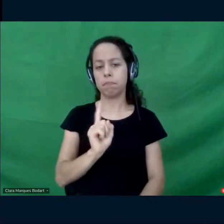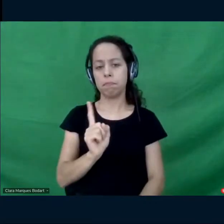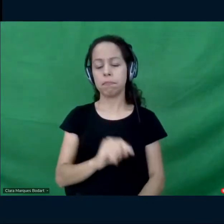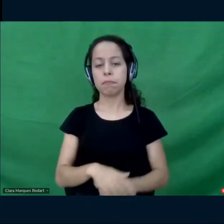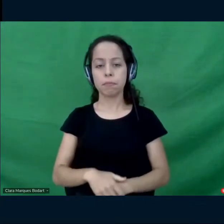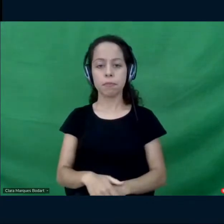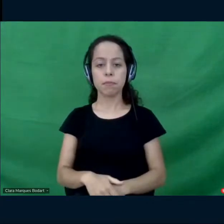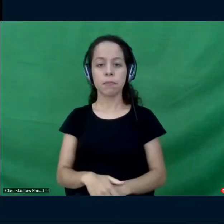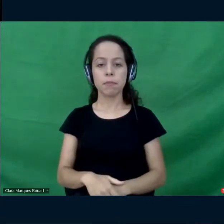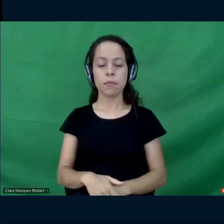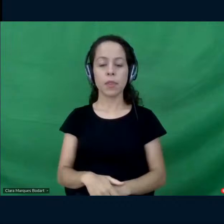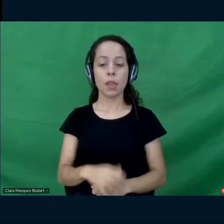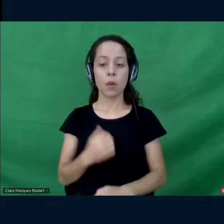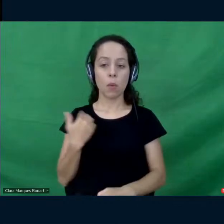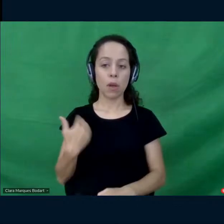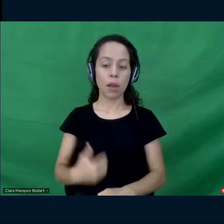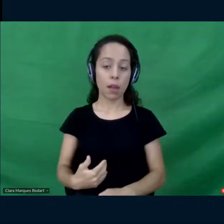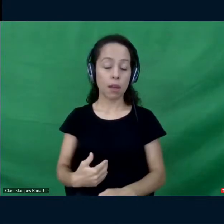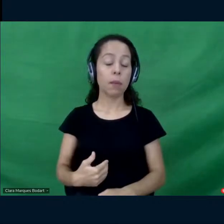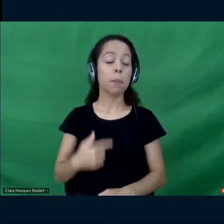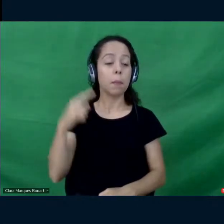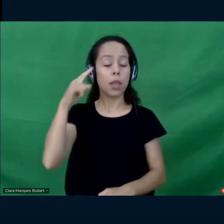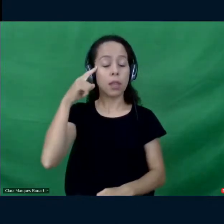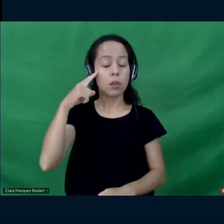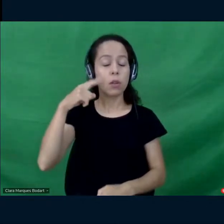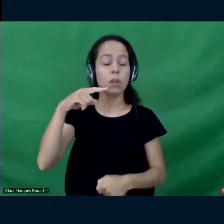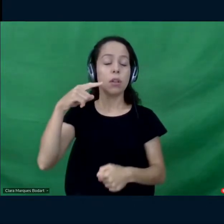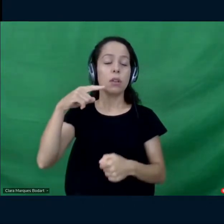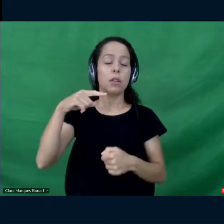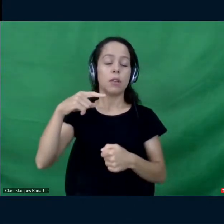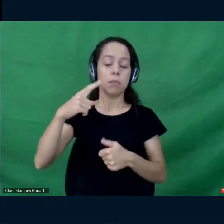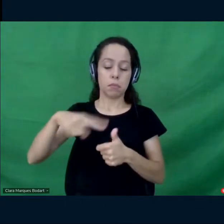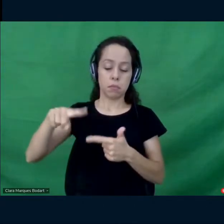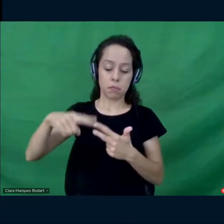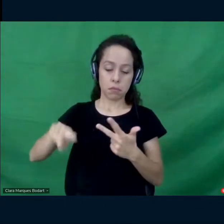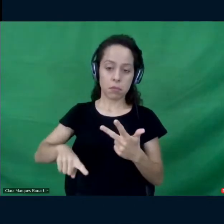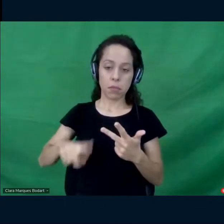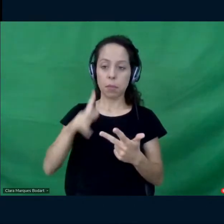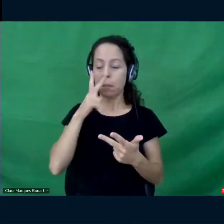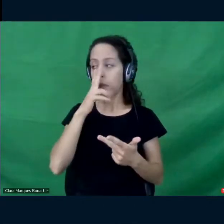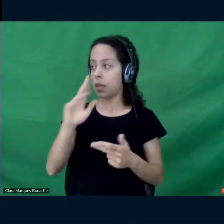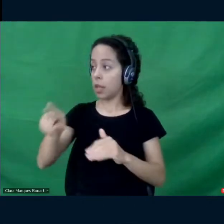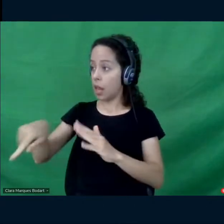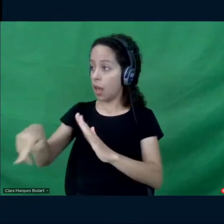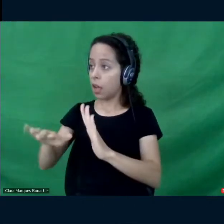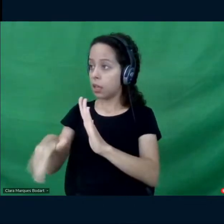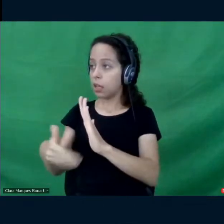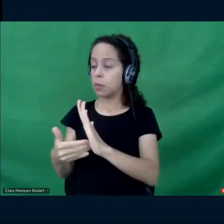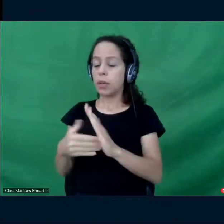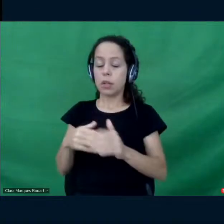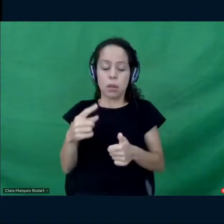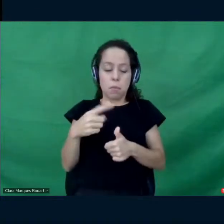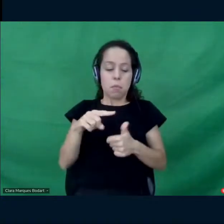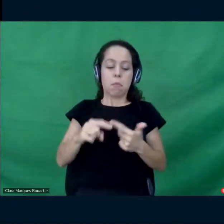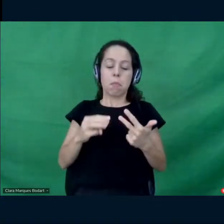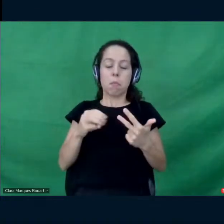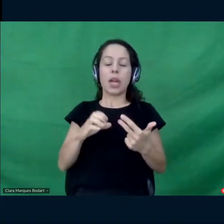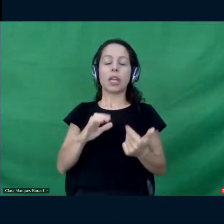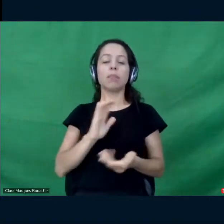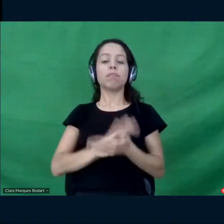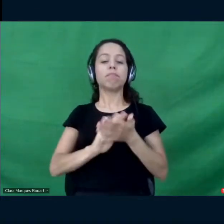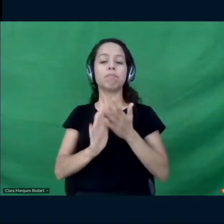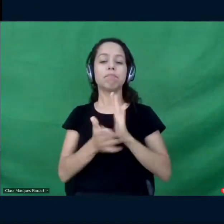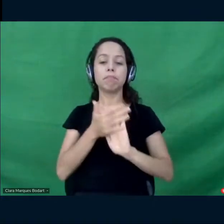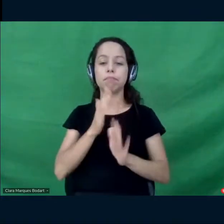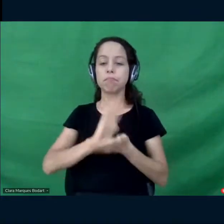Eu avalio que o Ministério da Educação, de certo modo, lavou as mãos na Câmara, porque poderia ter ficado, inclusive, pior, né, do que